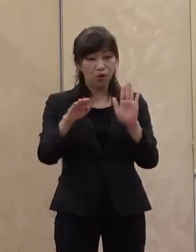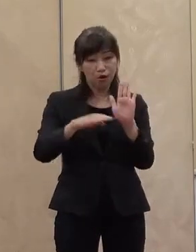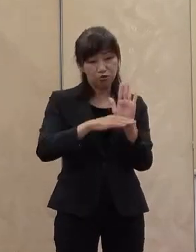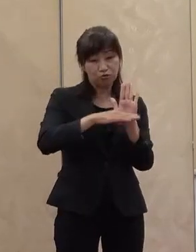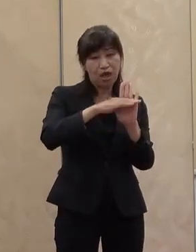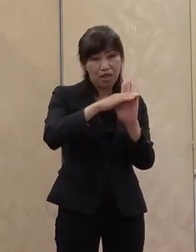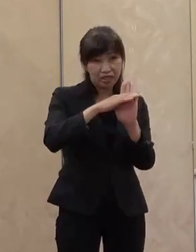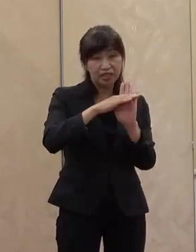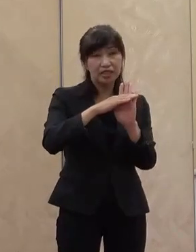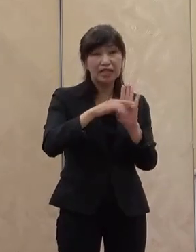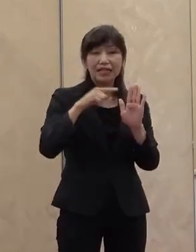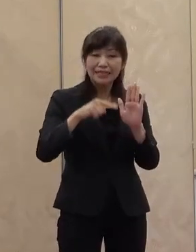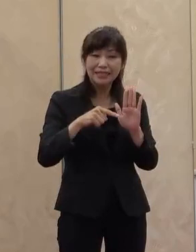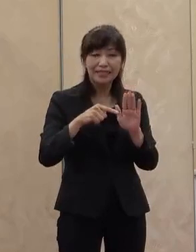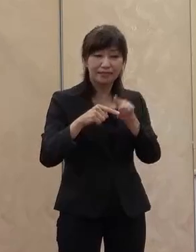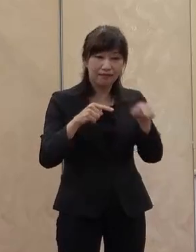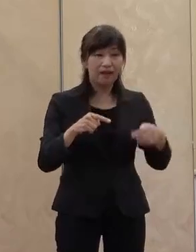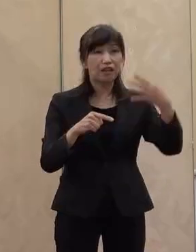ています。そして